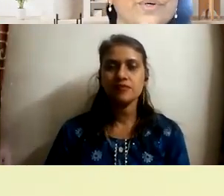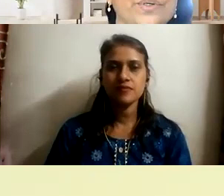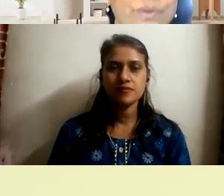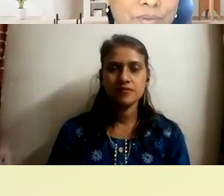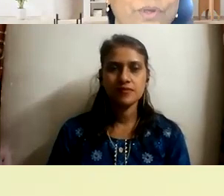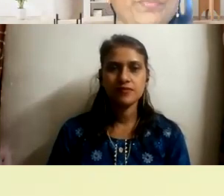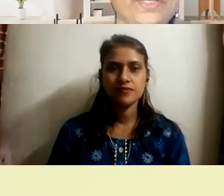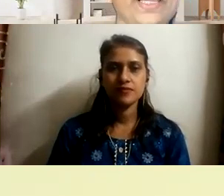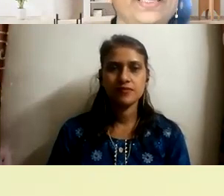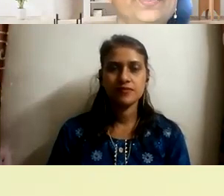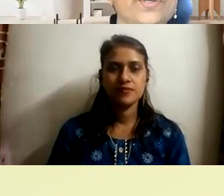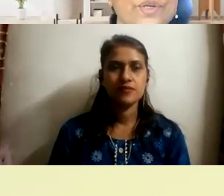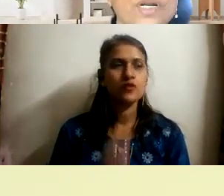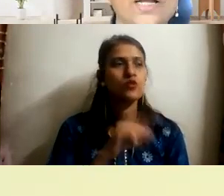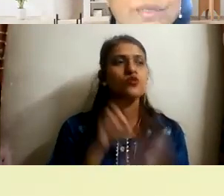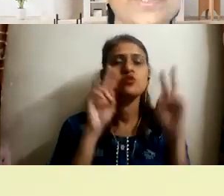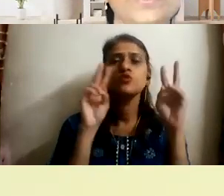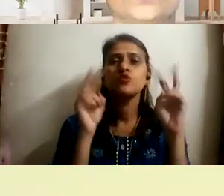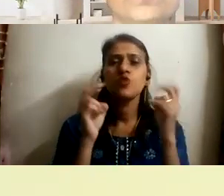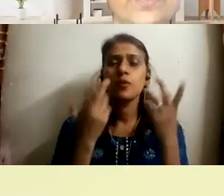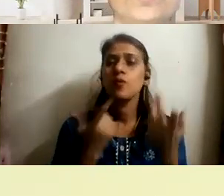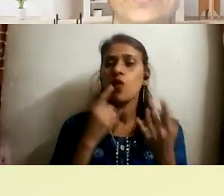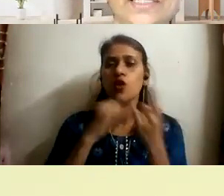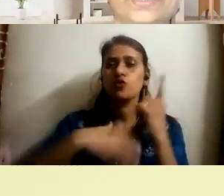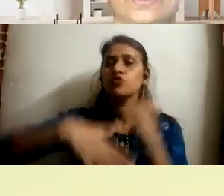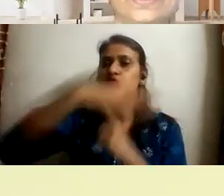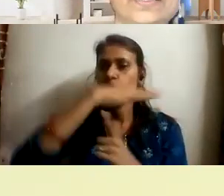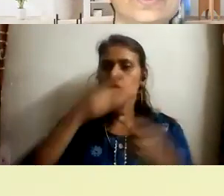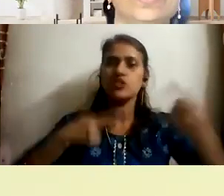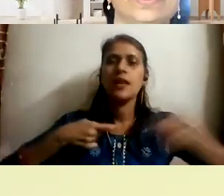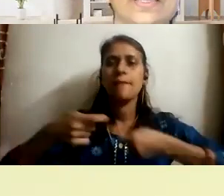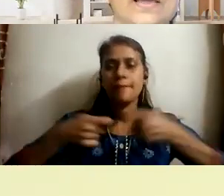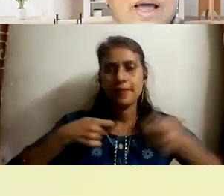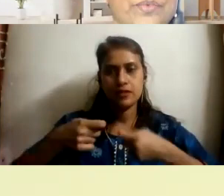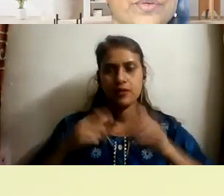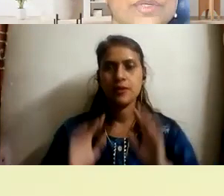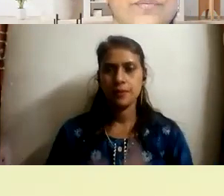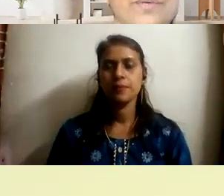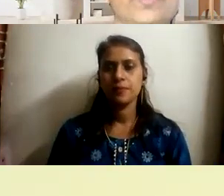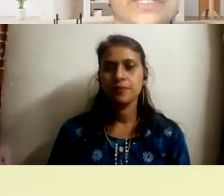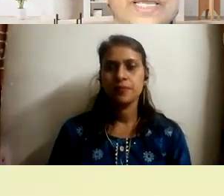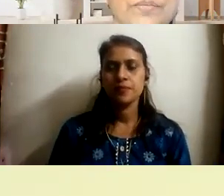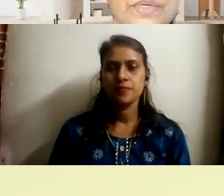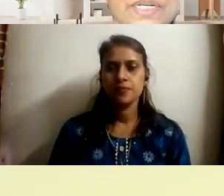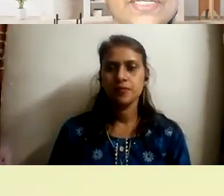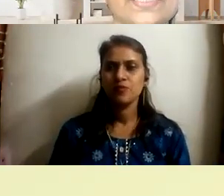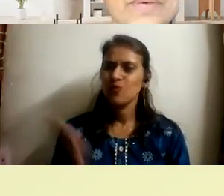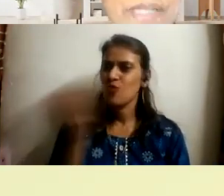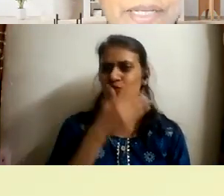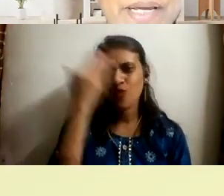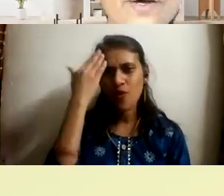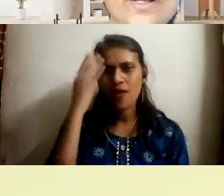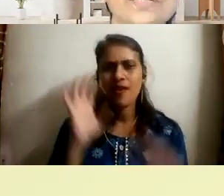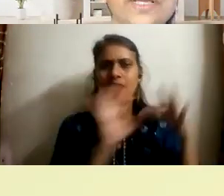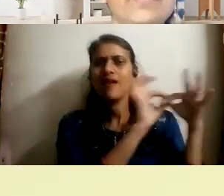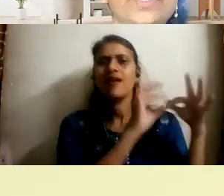जो टॉपिक है जो सोशल एंटरप्रेन्योरशिप के ऊपर बात कर रहे हैं, ये आपको सबको पता है कि बिजनेस से संबंधित